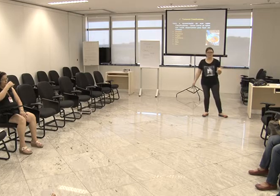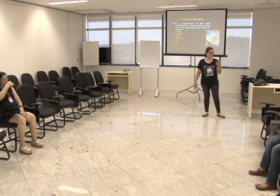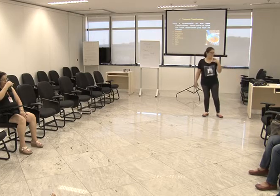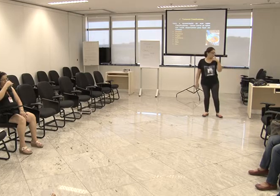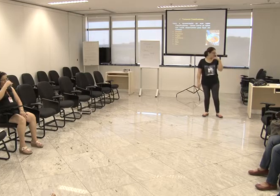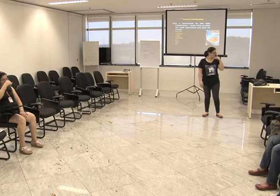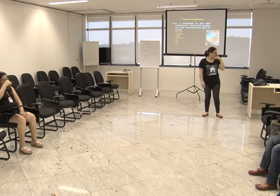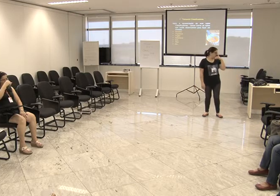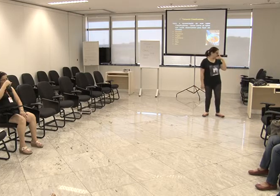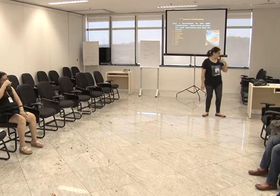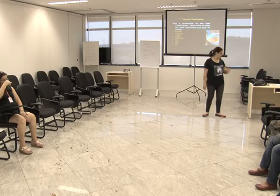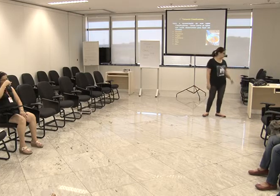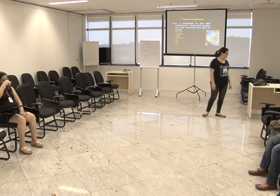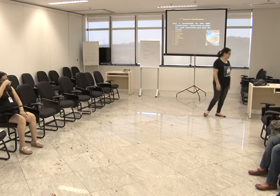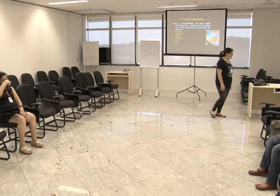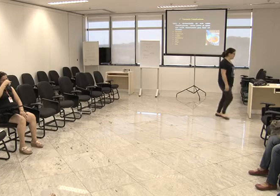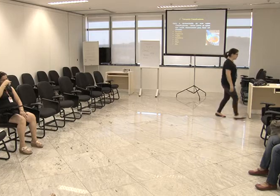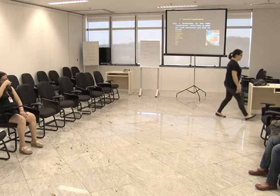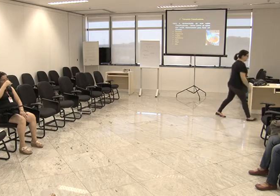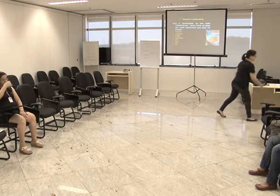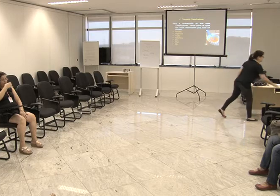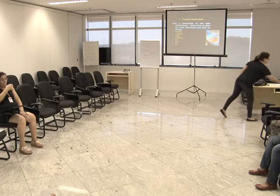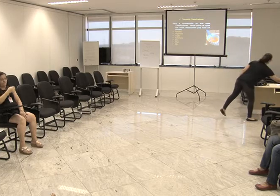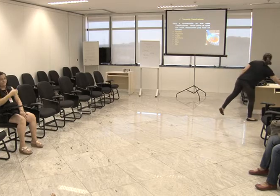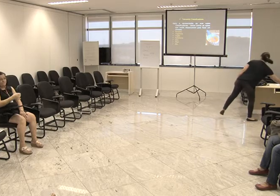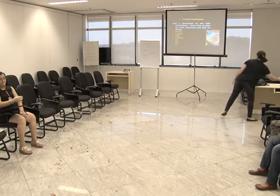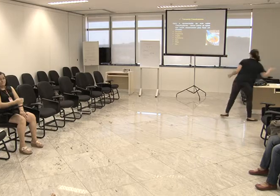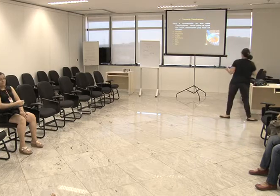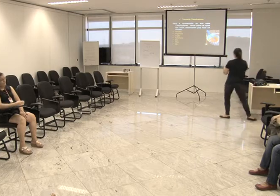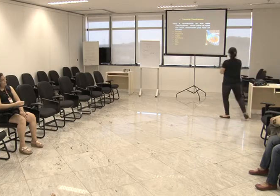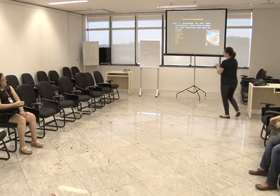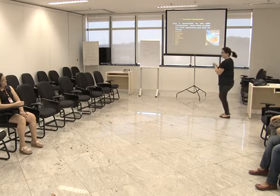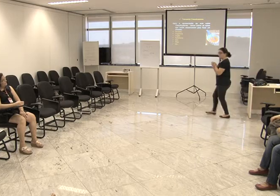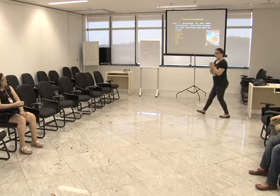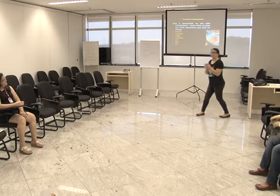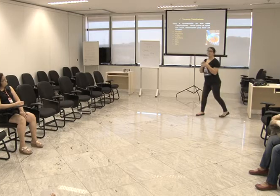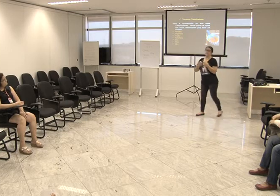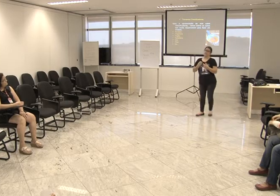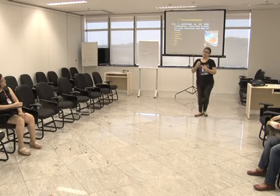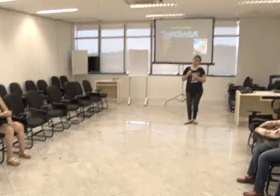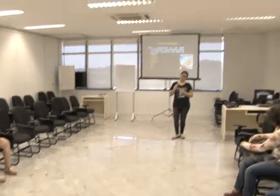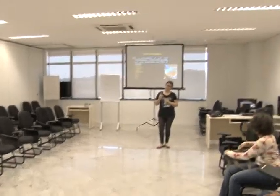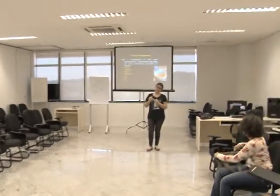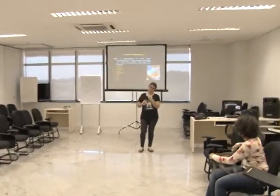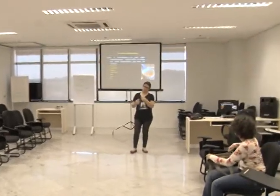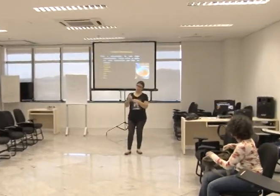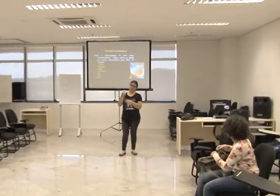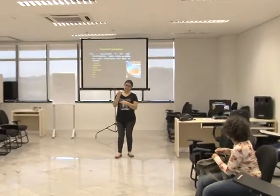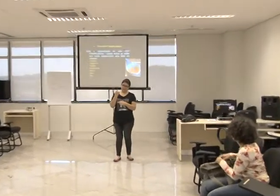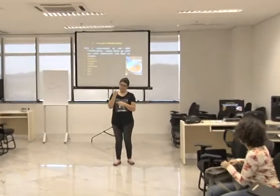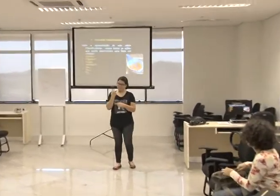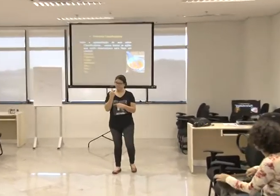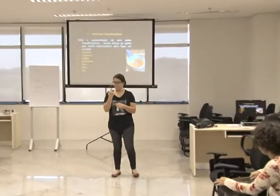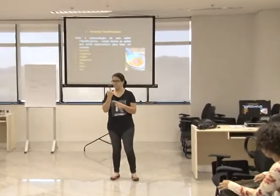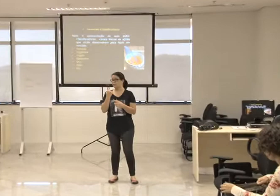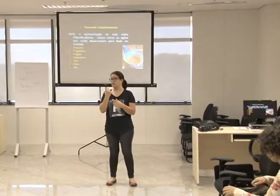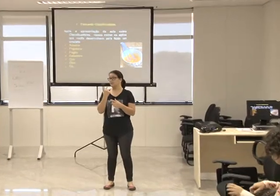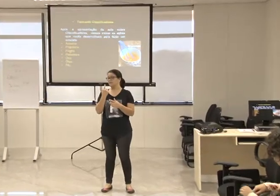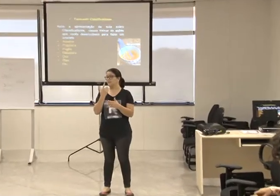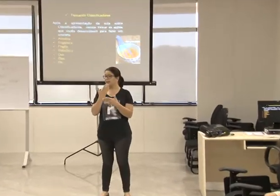tal. Aposentou ganhando uma grana. Bem, então quem não estava aqui na outra aula,